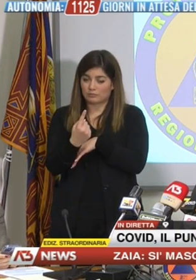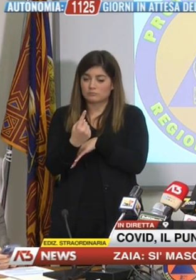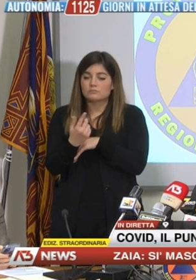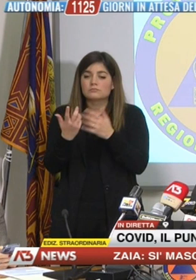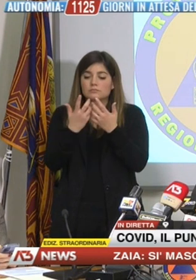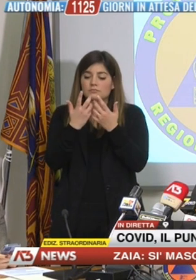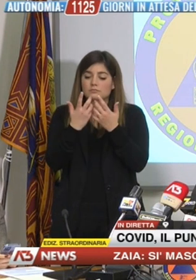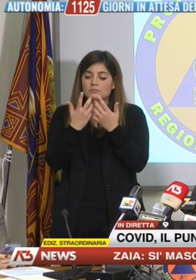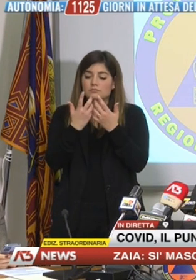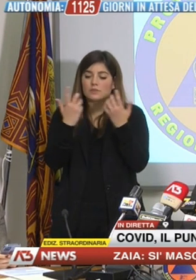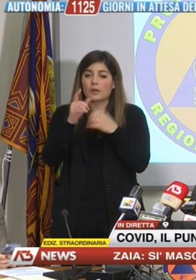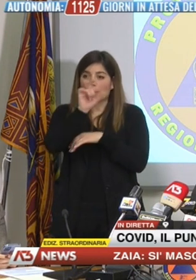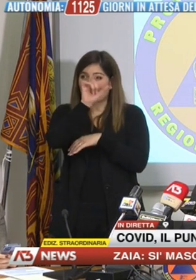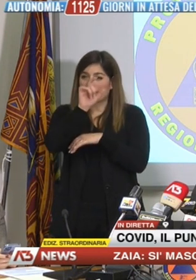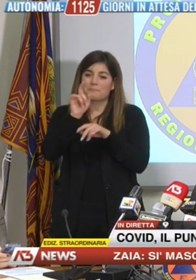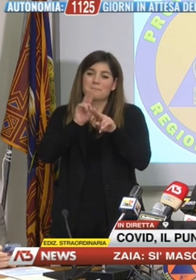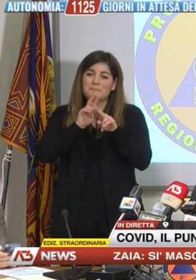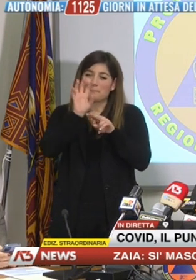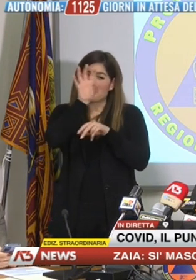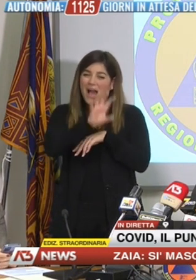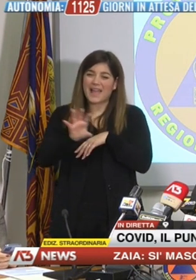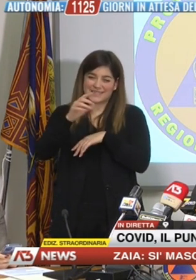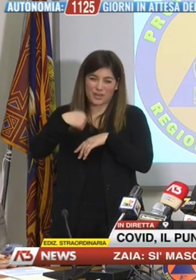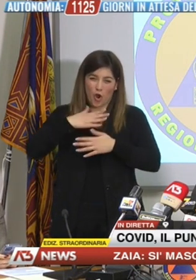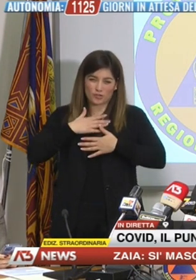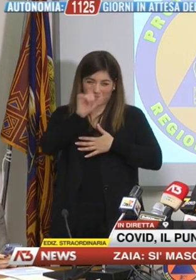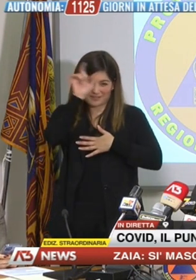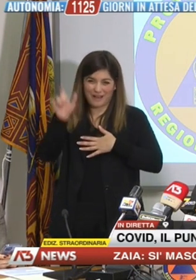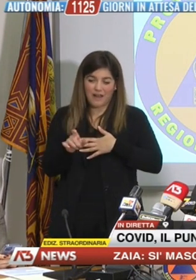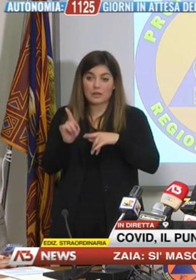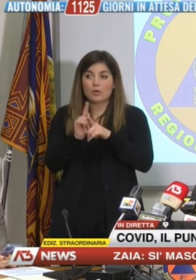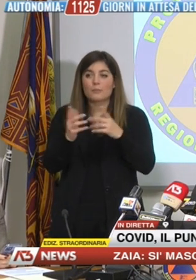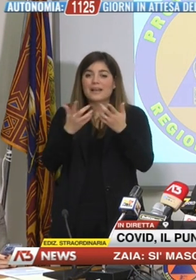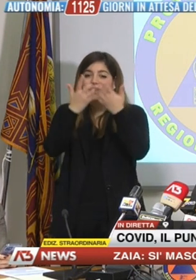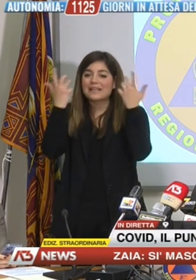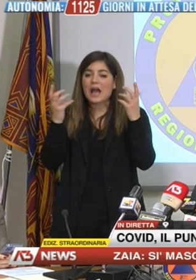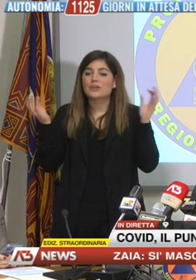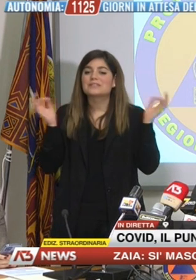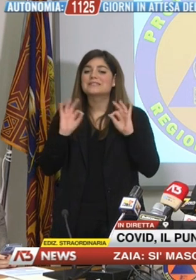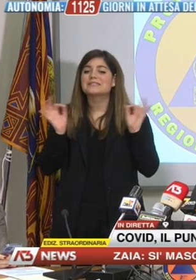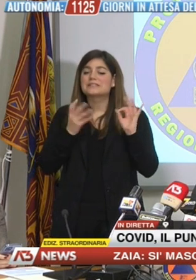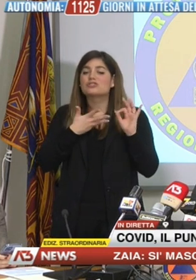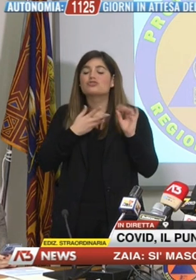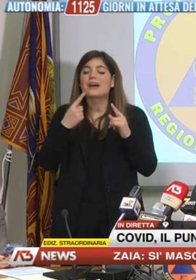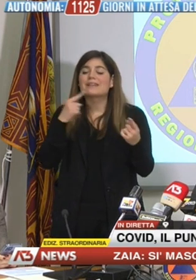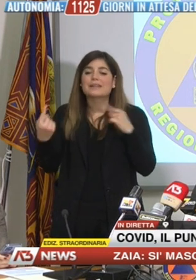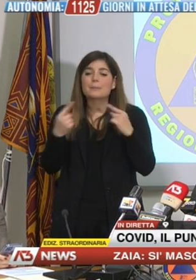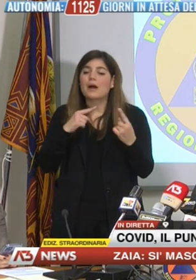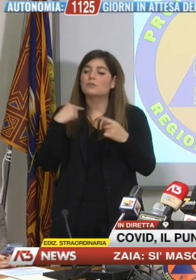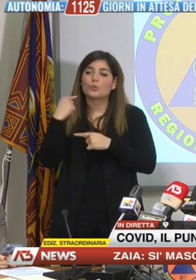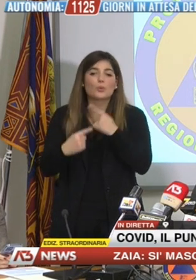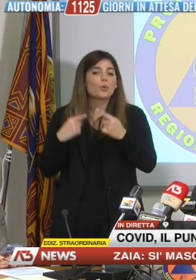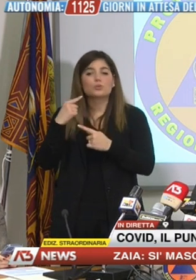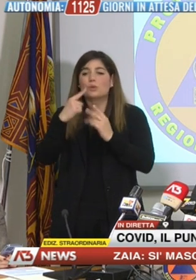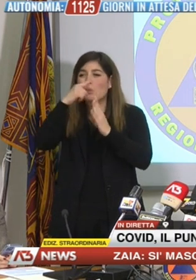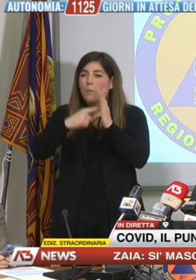quale ancora non si è fatta totale chiarezza, perché davanti a un dibattito che comunque continua da un mese,